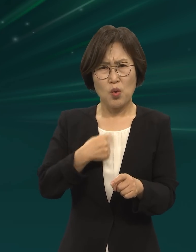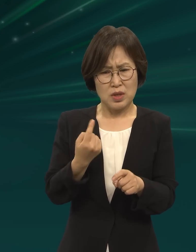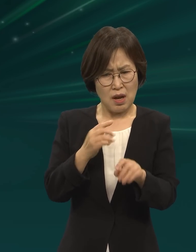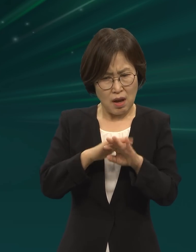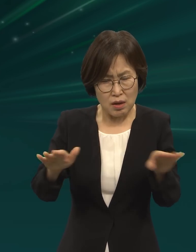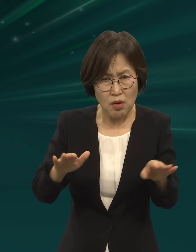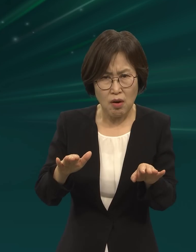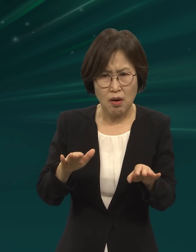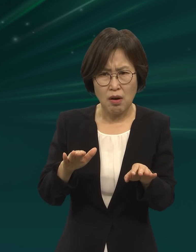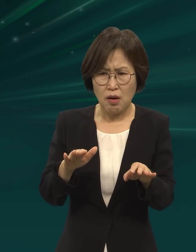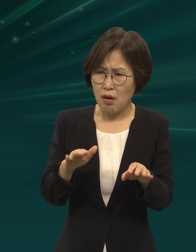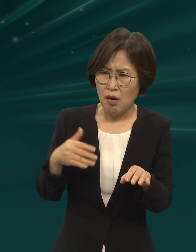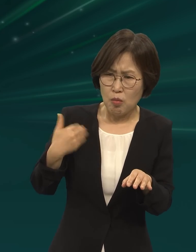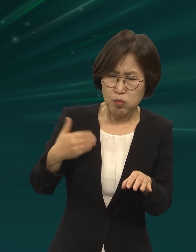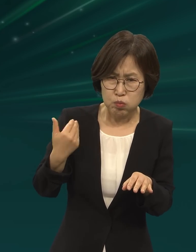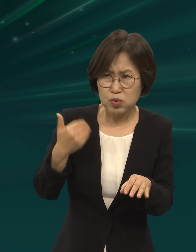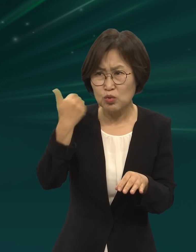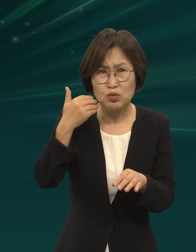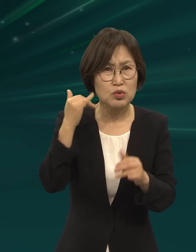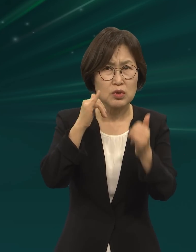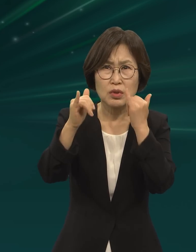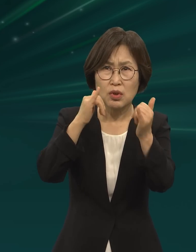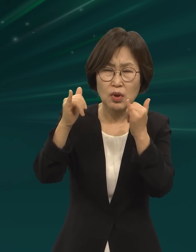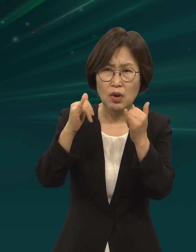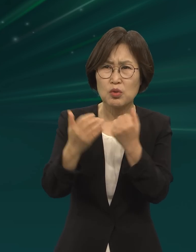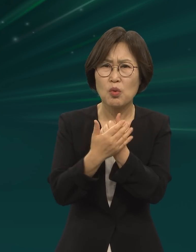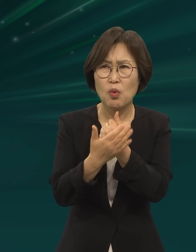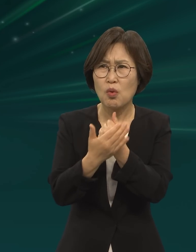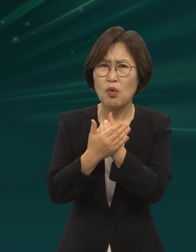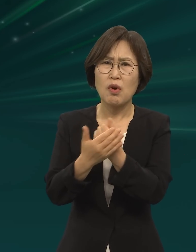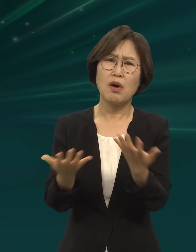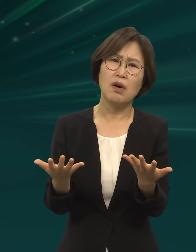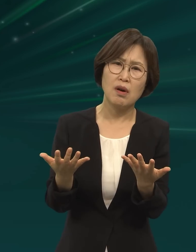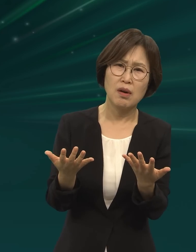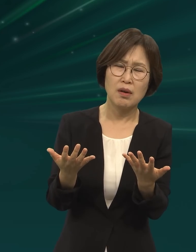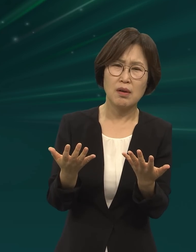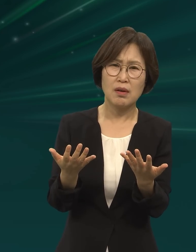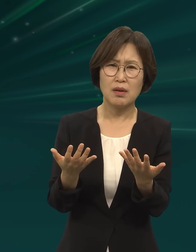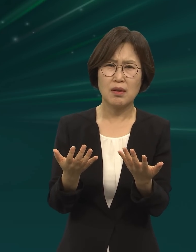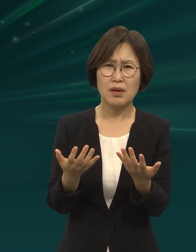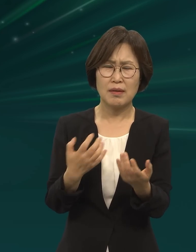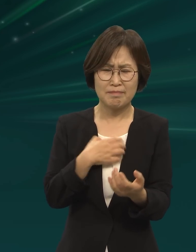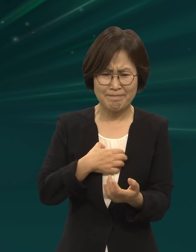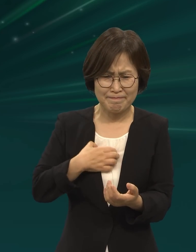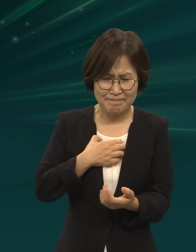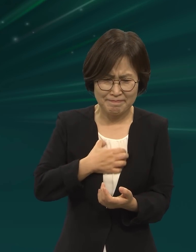연락한 사람이 없고 누구한테 도와달라는 사람들이 없었습니다.